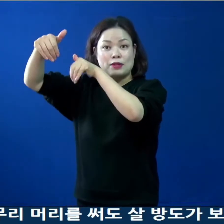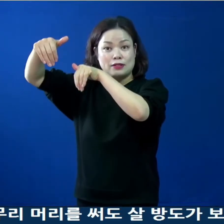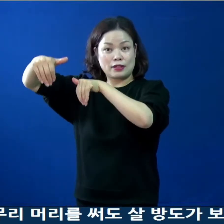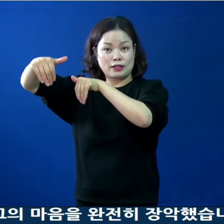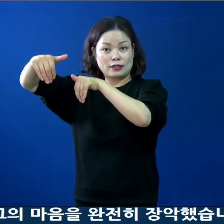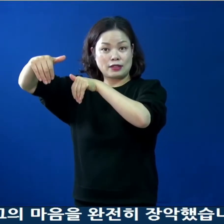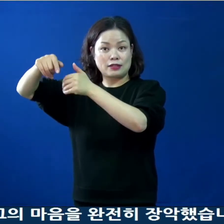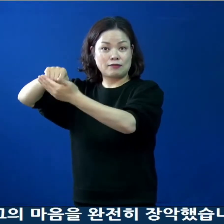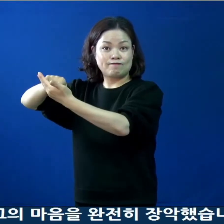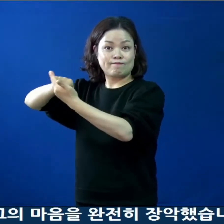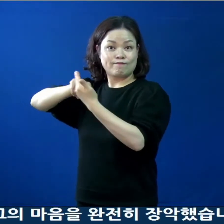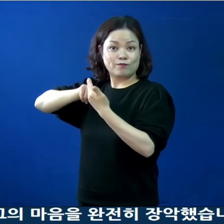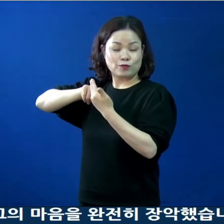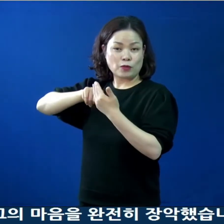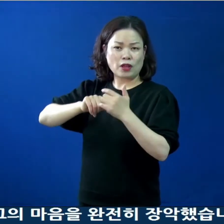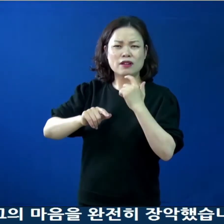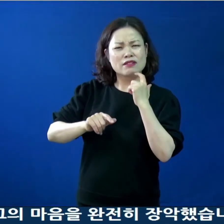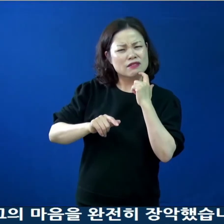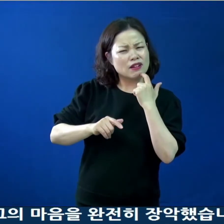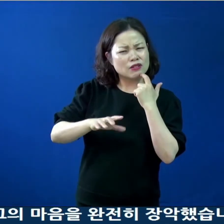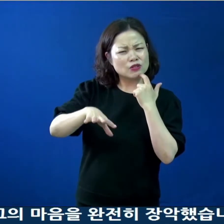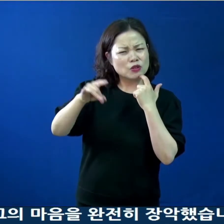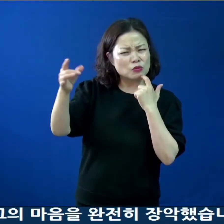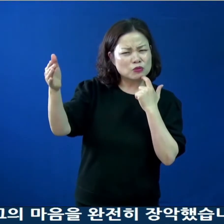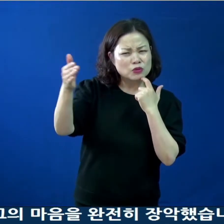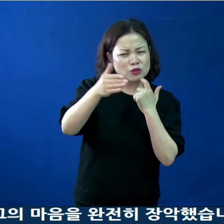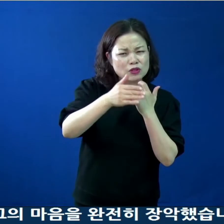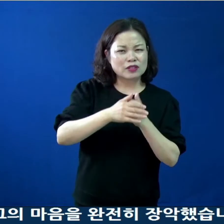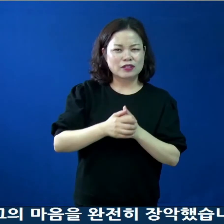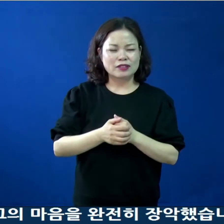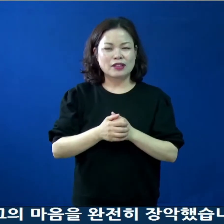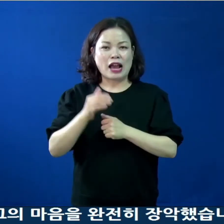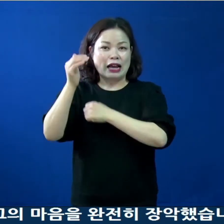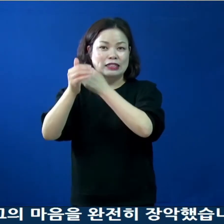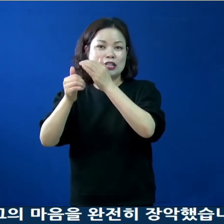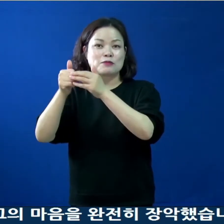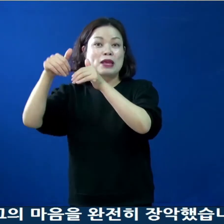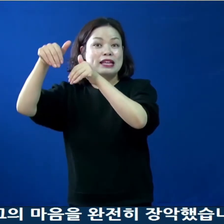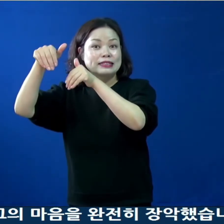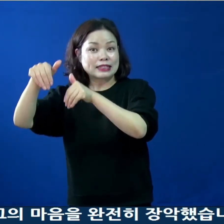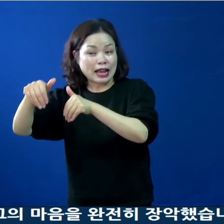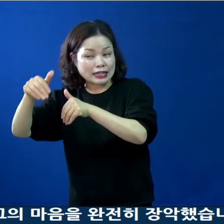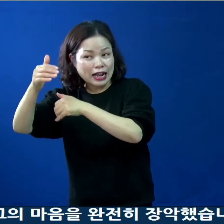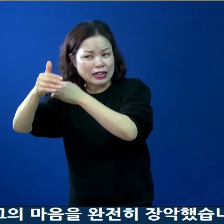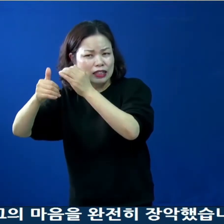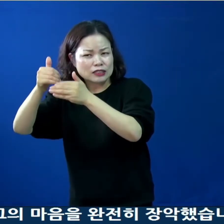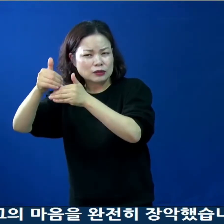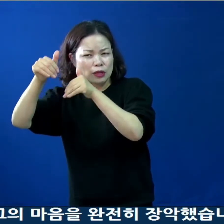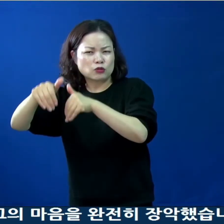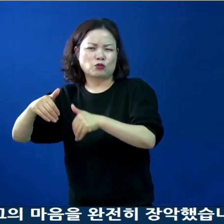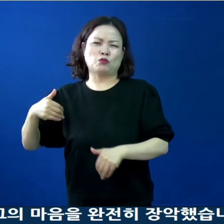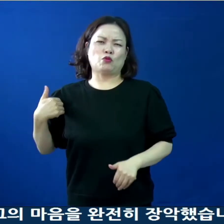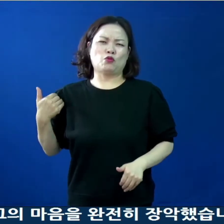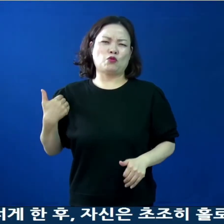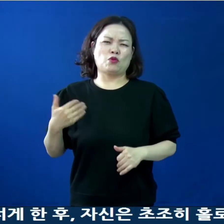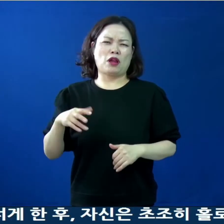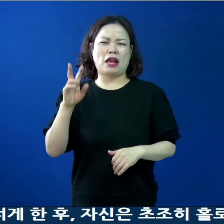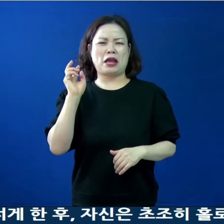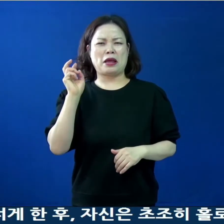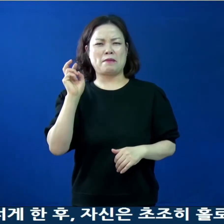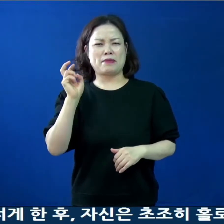것이죠. 야곱은 아마 처음부터 그 하나님의 사자가 하나님의 사자인 줄 모를 것이고,